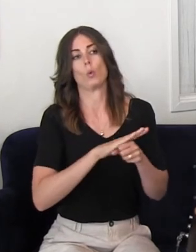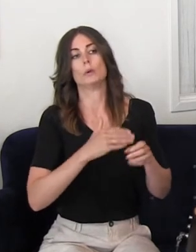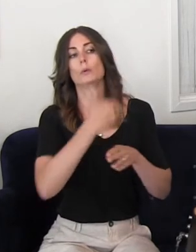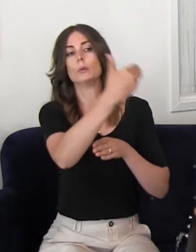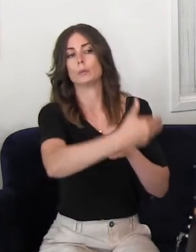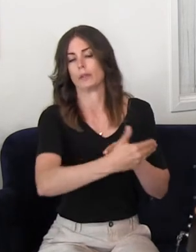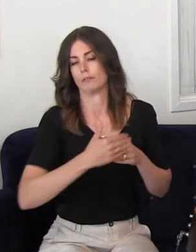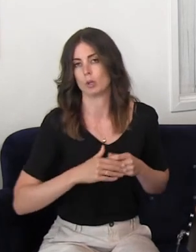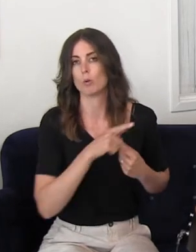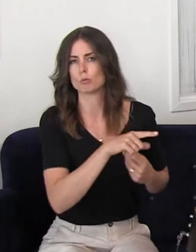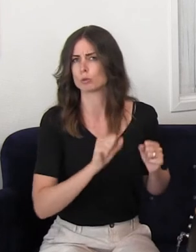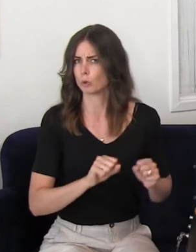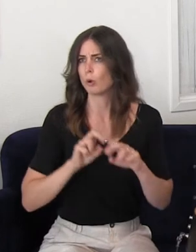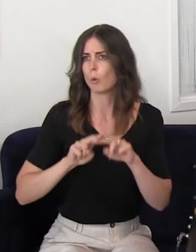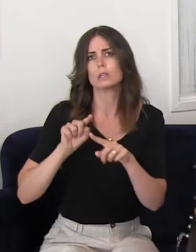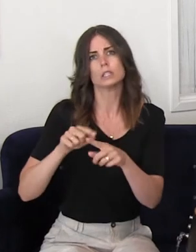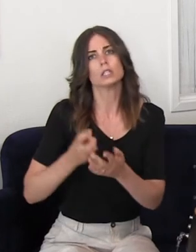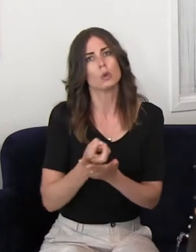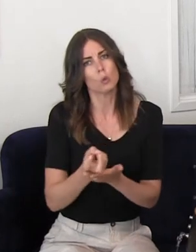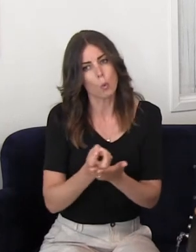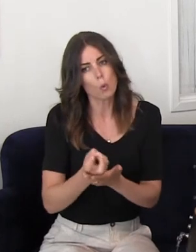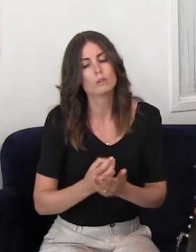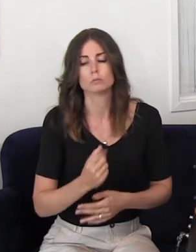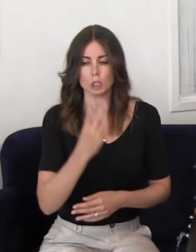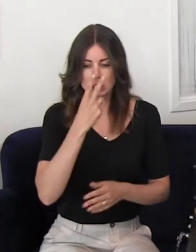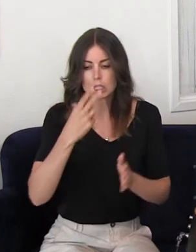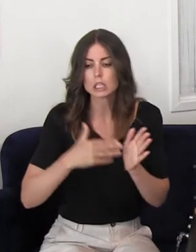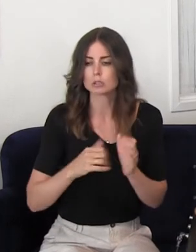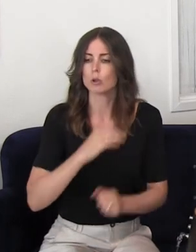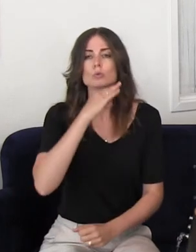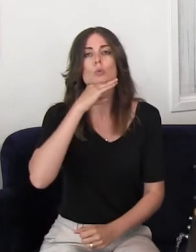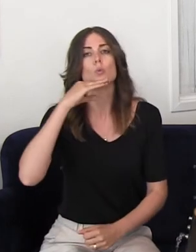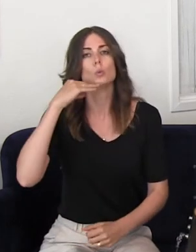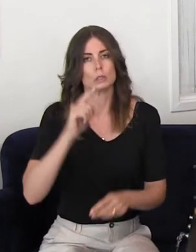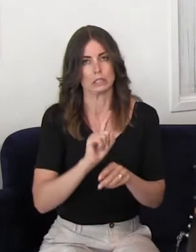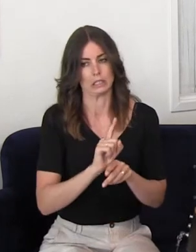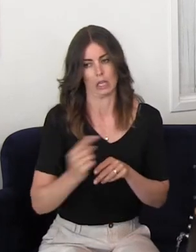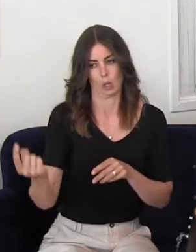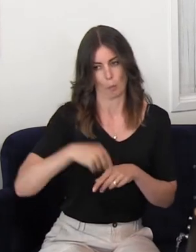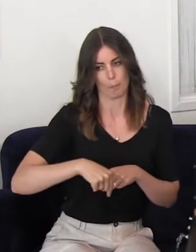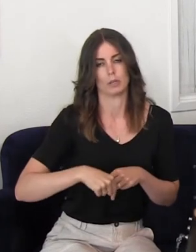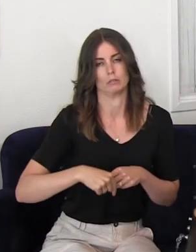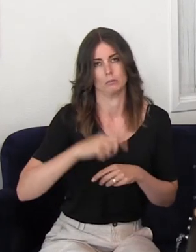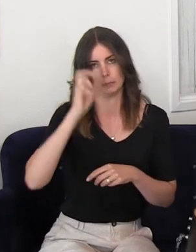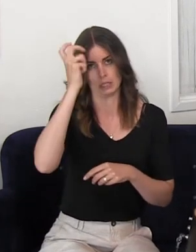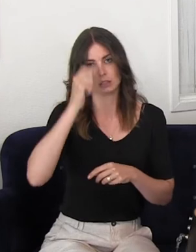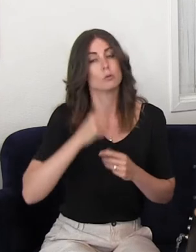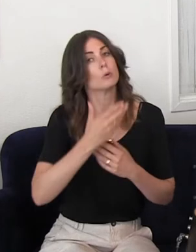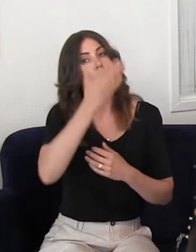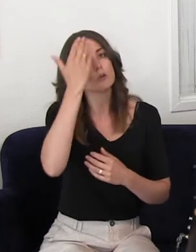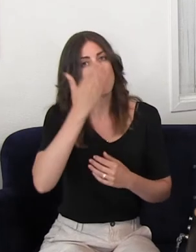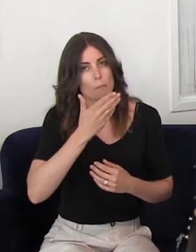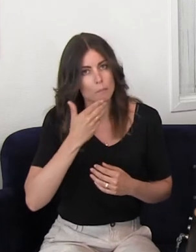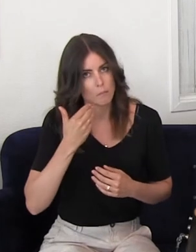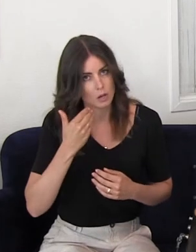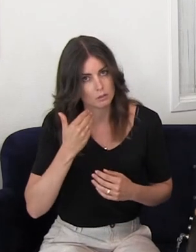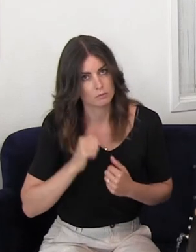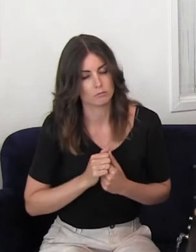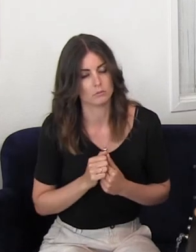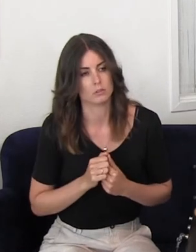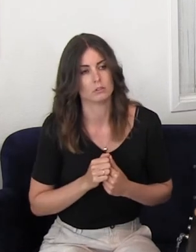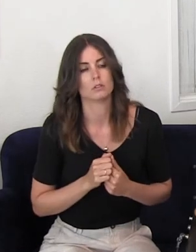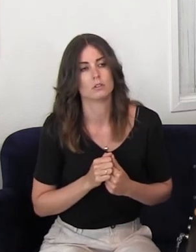tåget. Och såg ju till att Fido skulle komma i god tid. Och det här var på sommaren och på